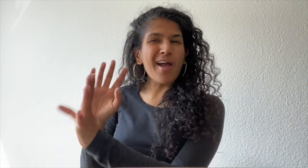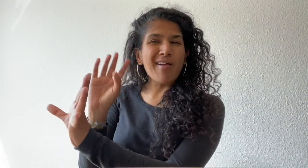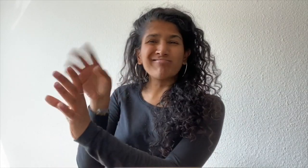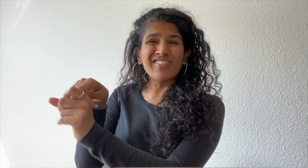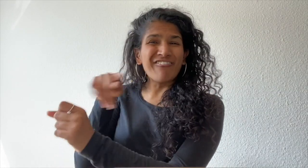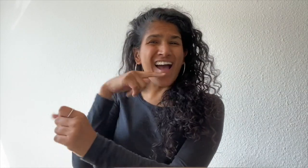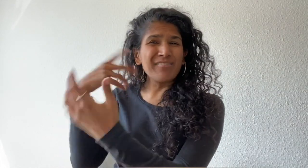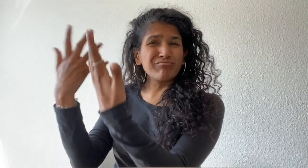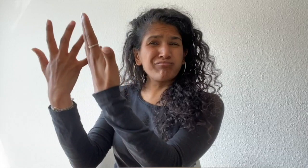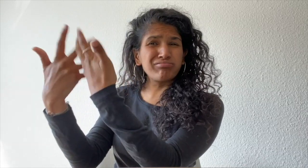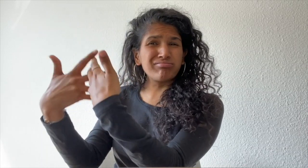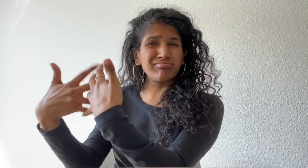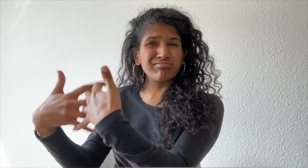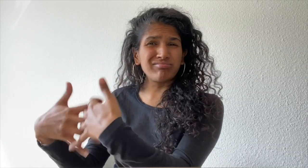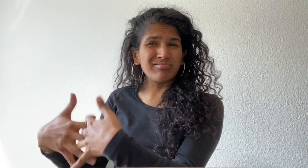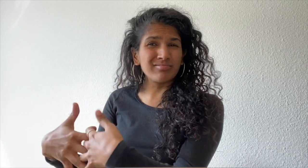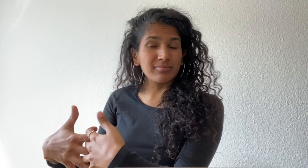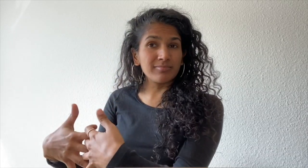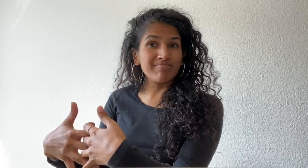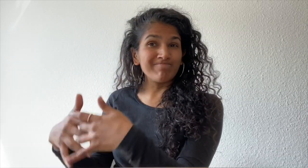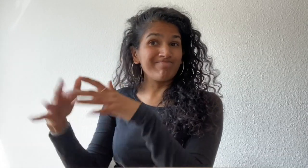Nun kommen wir zum Weißsein als Privileg.